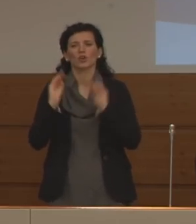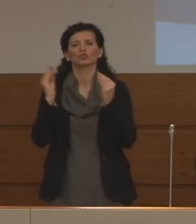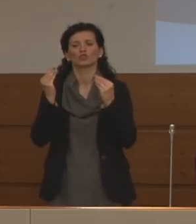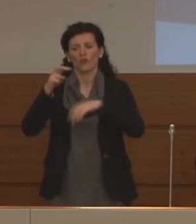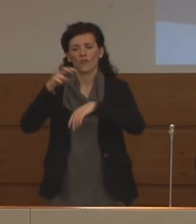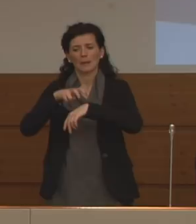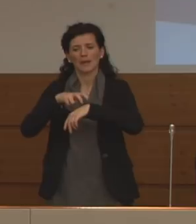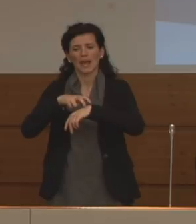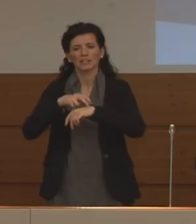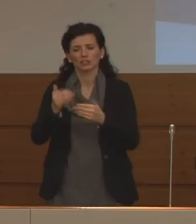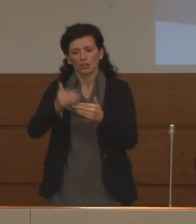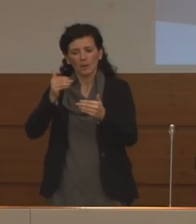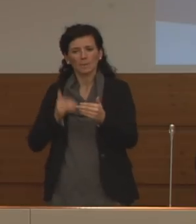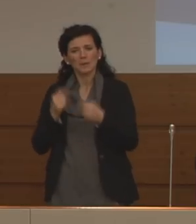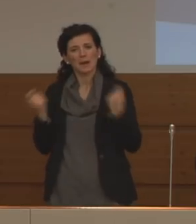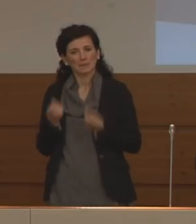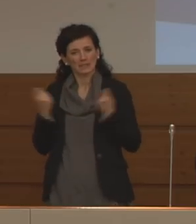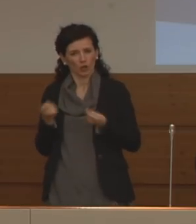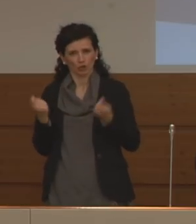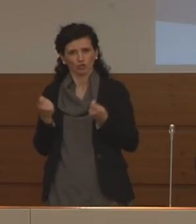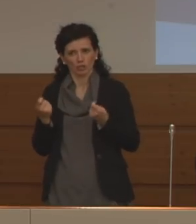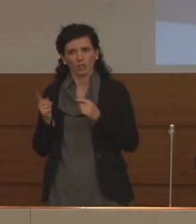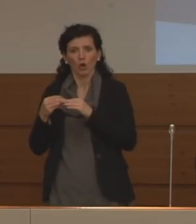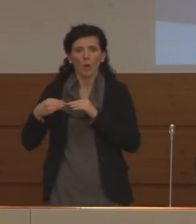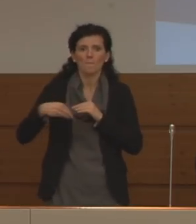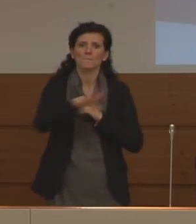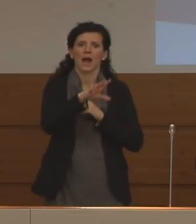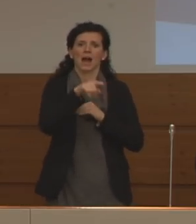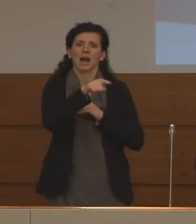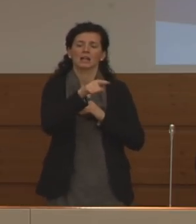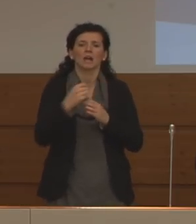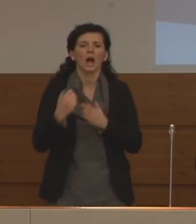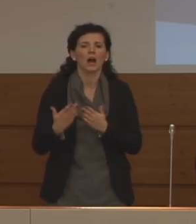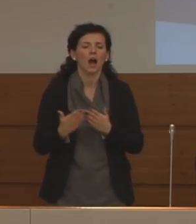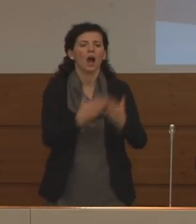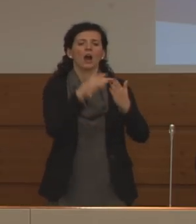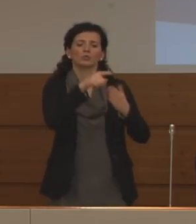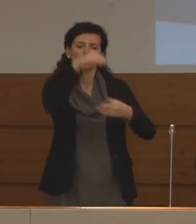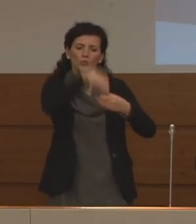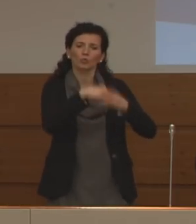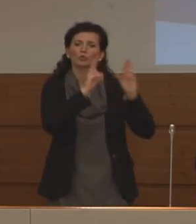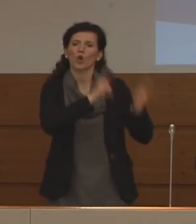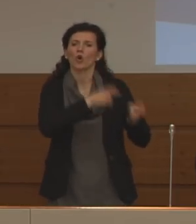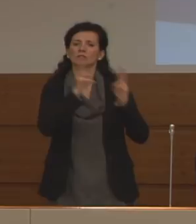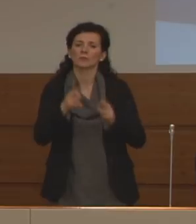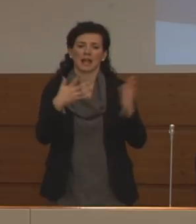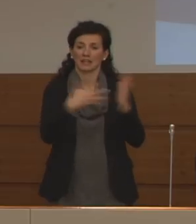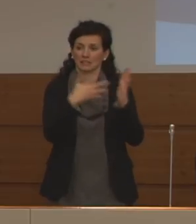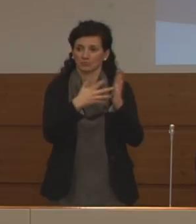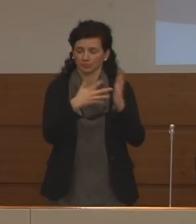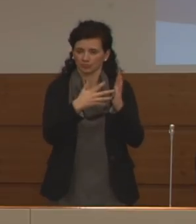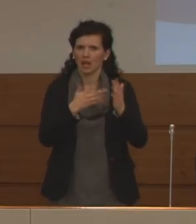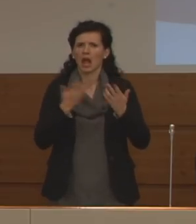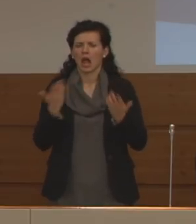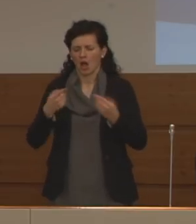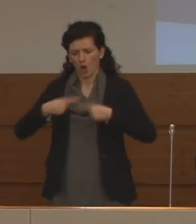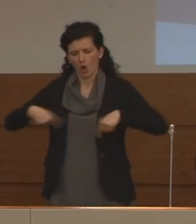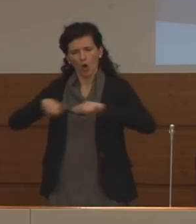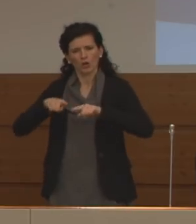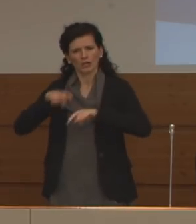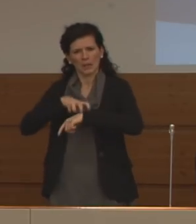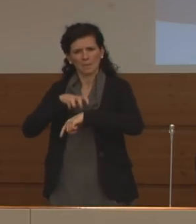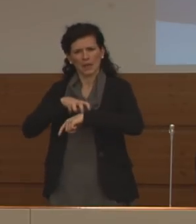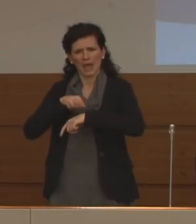tirocinio da inviare già a supporto delle strutture ospedaliere più in difficoltà si chiedono non è